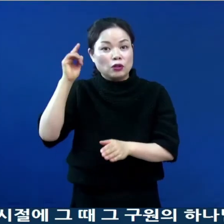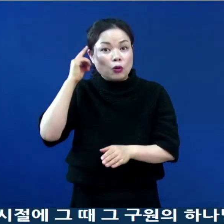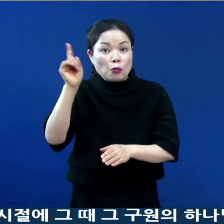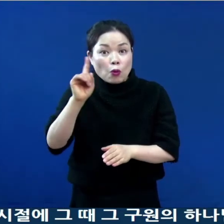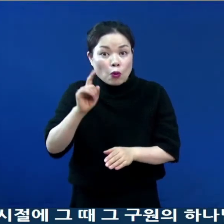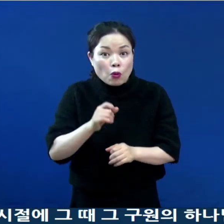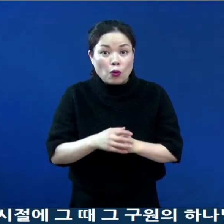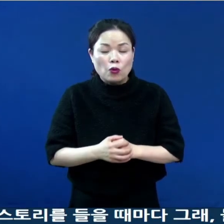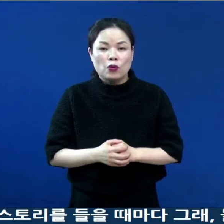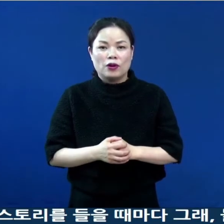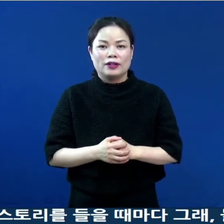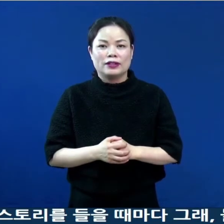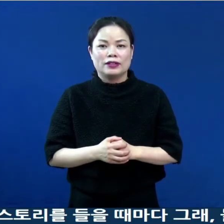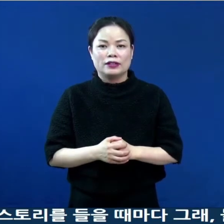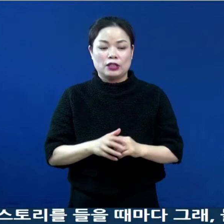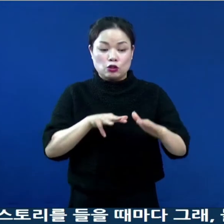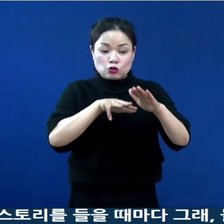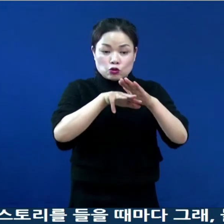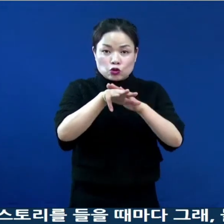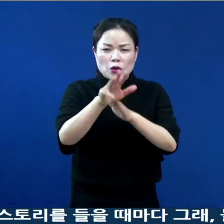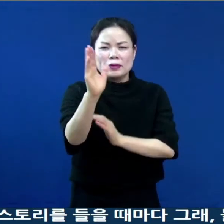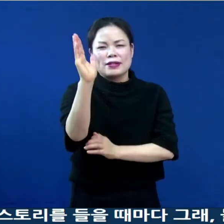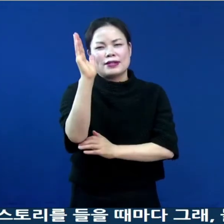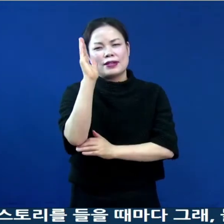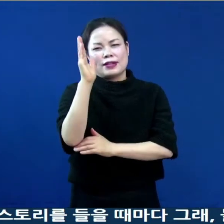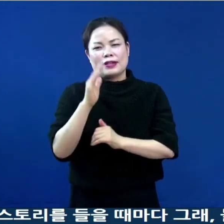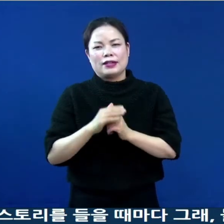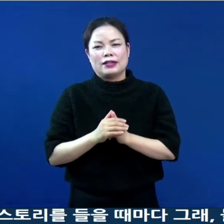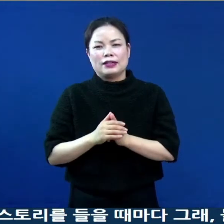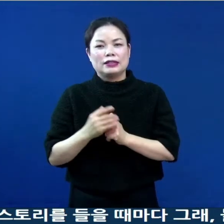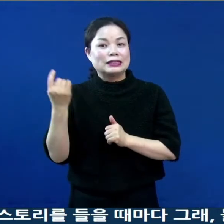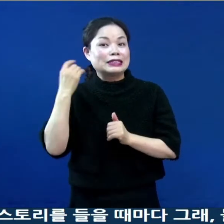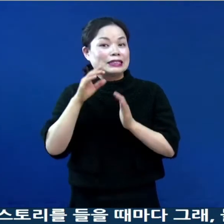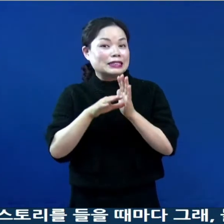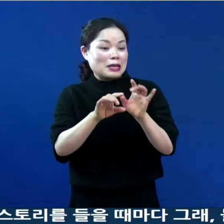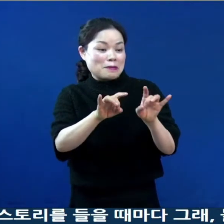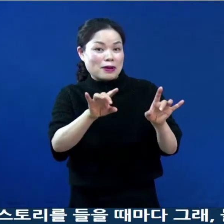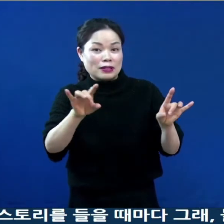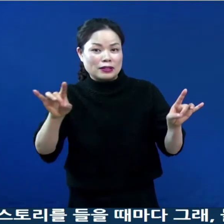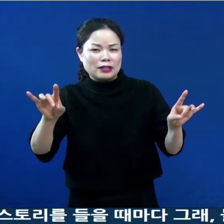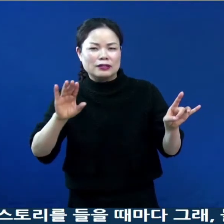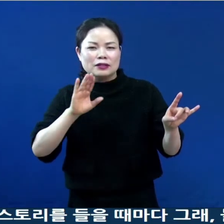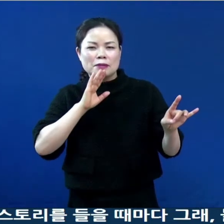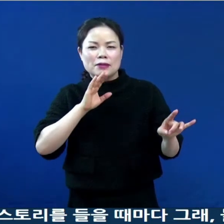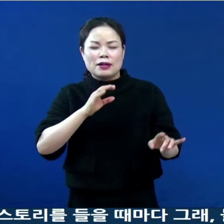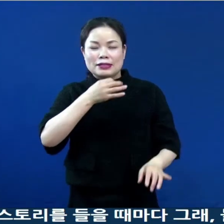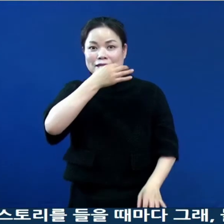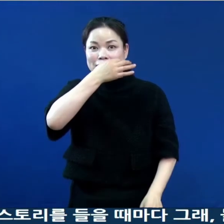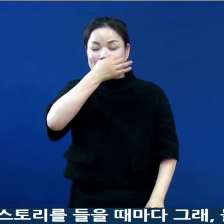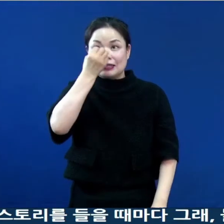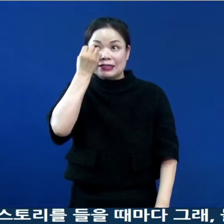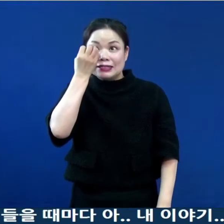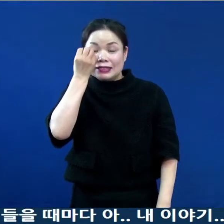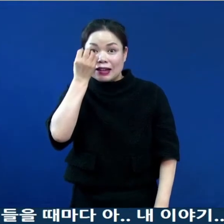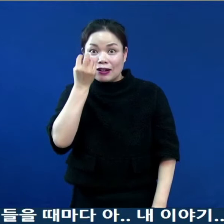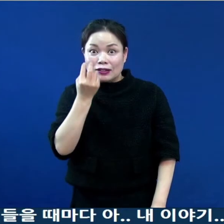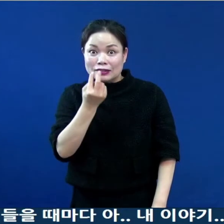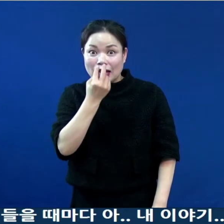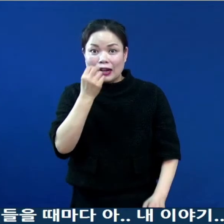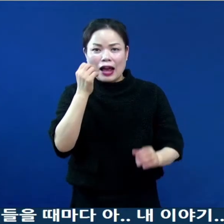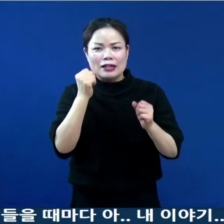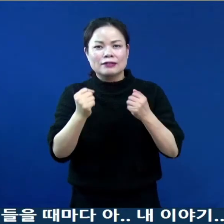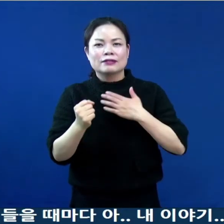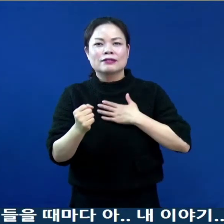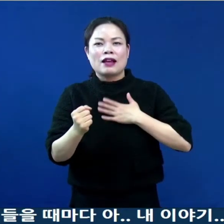약속이냐면요, 출애굽의 이야기는 들을 때마다 정말 신기할 정도로 살아있는 나의